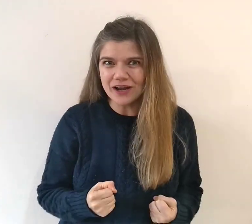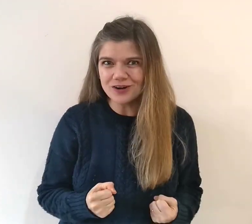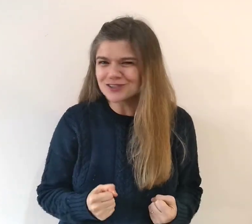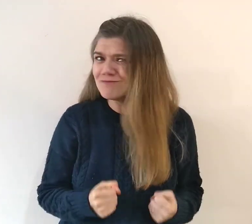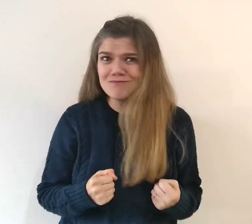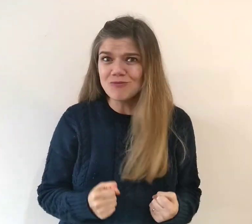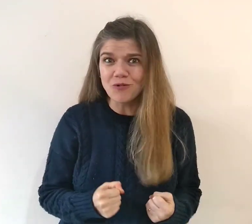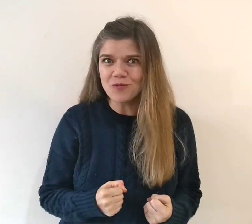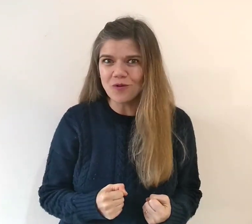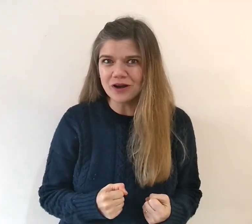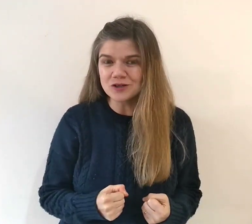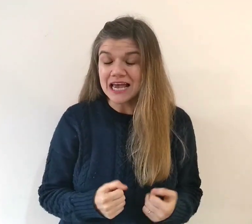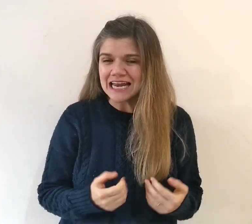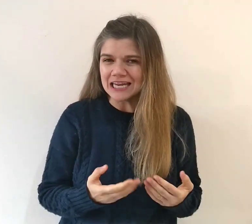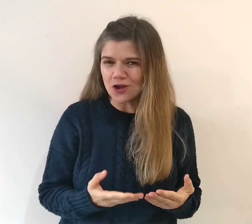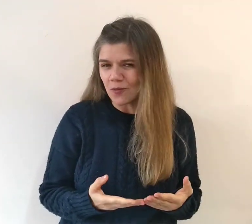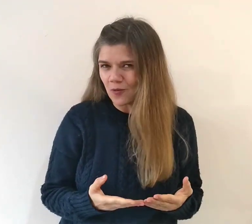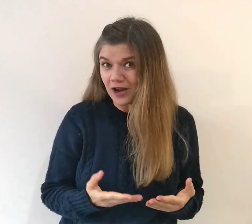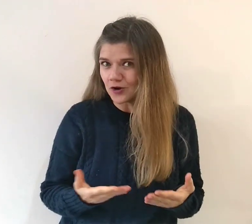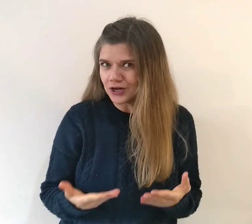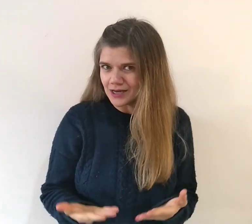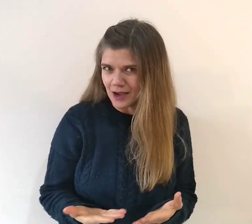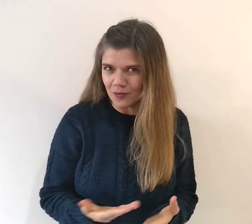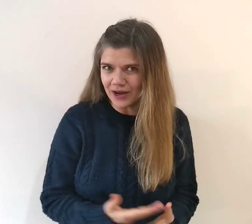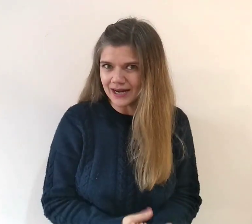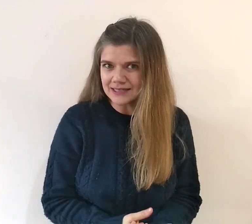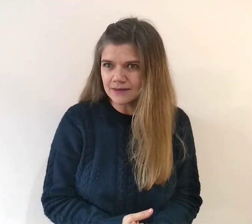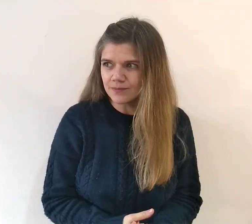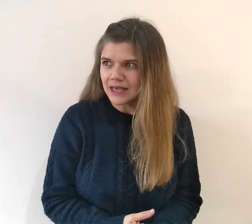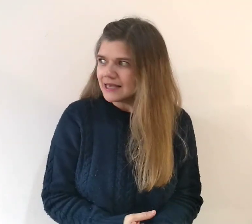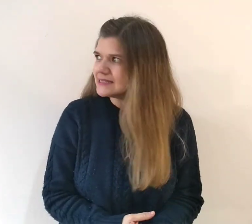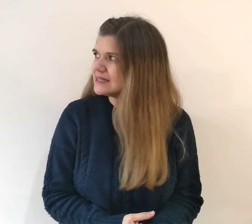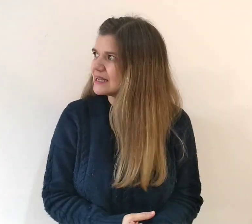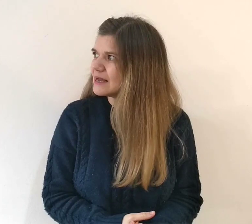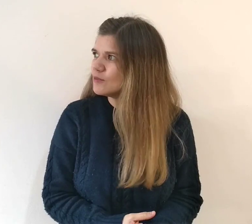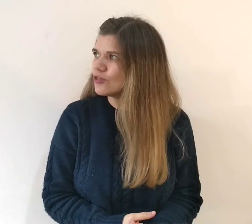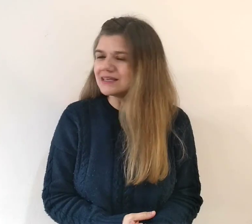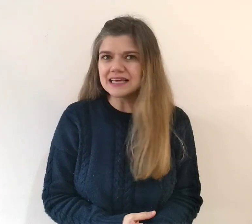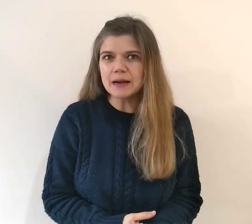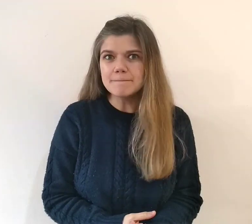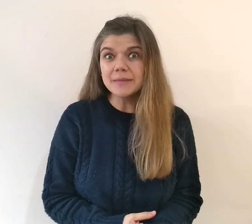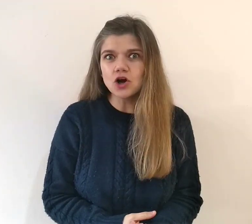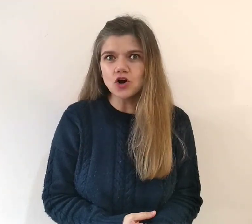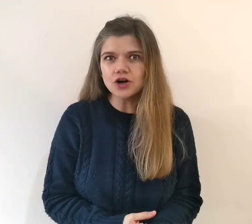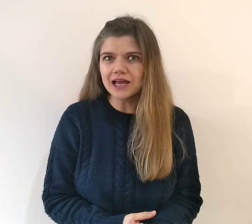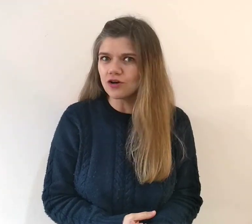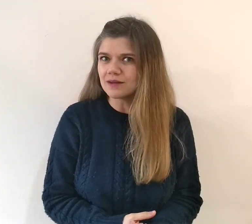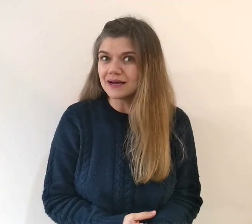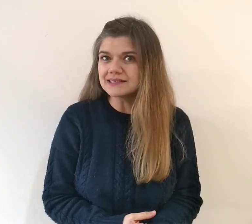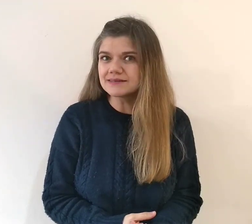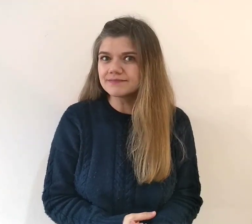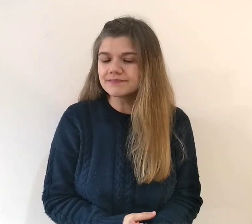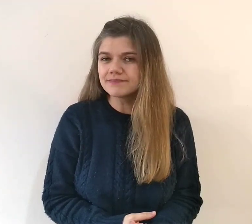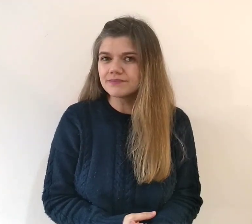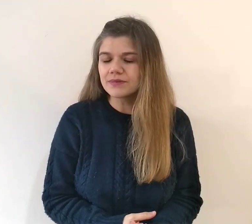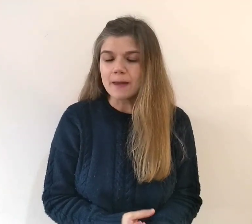buenos, muy buenos, niños buenos, niñas buenas? ¿Si tratamos de ser mejor que los demás?